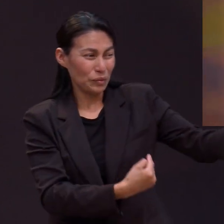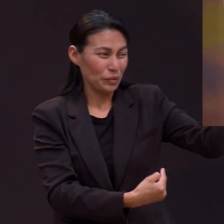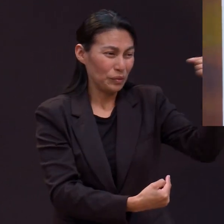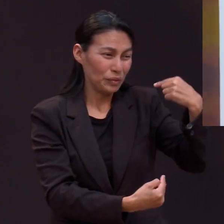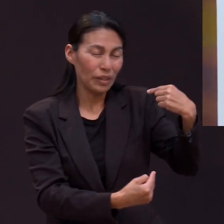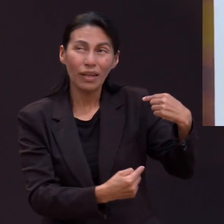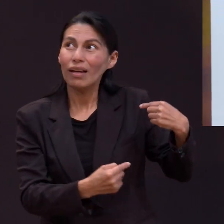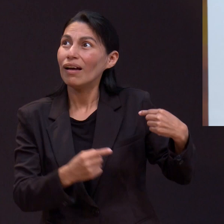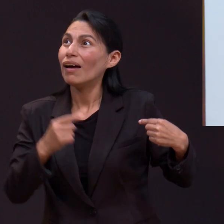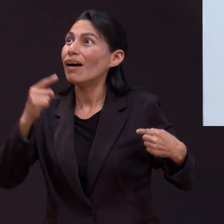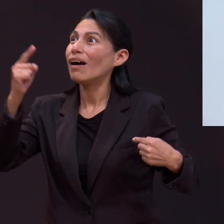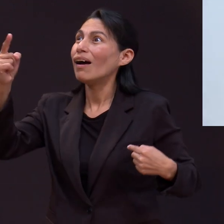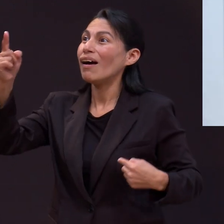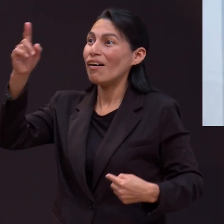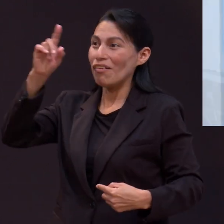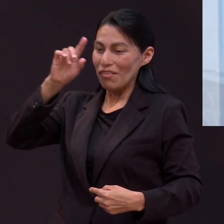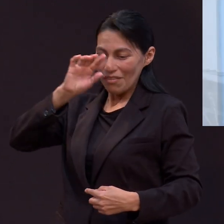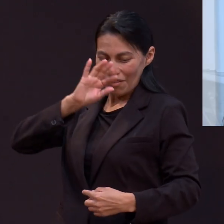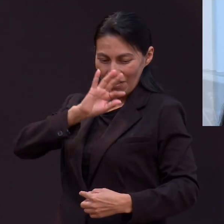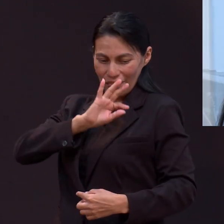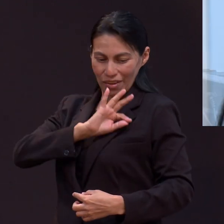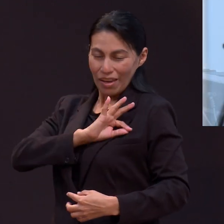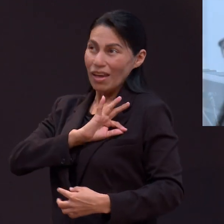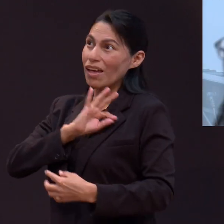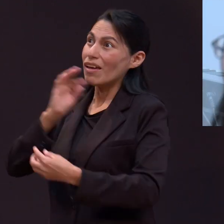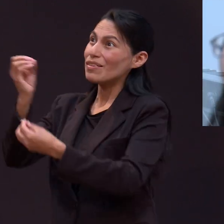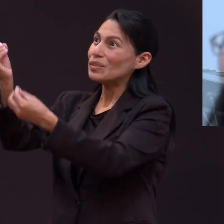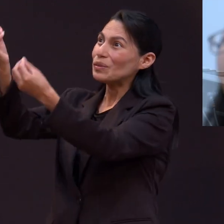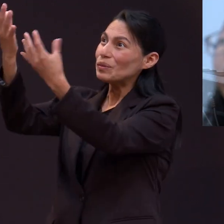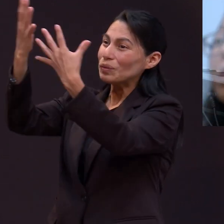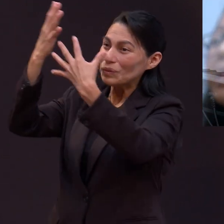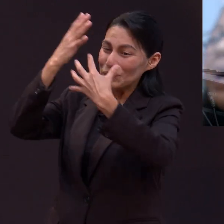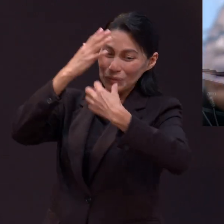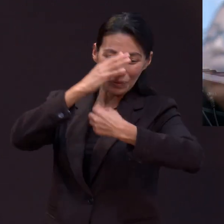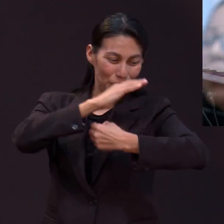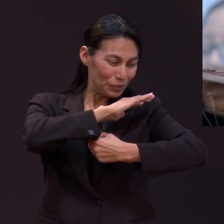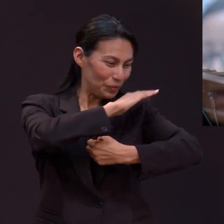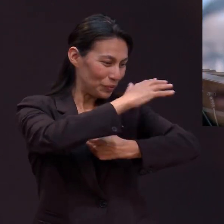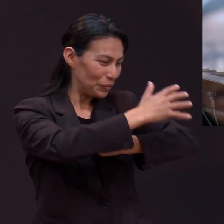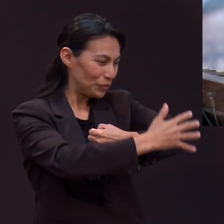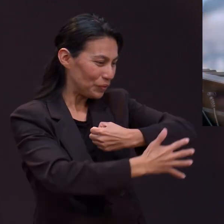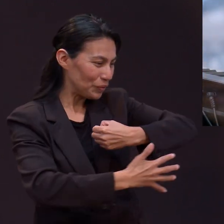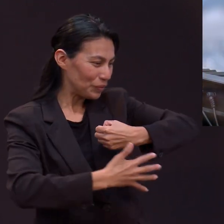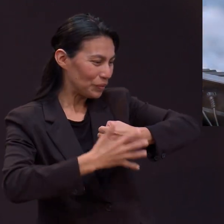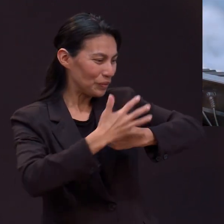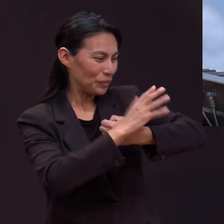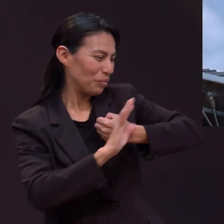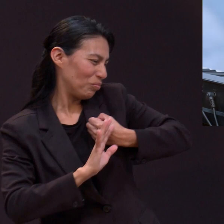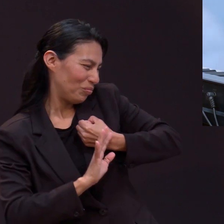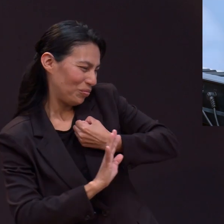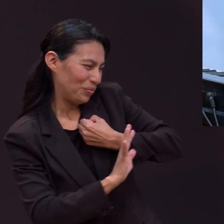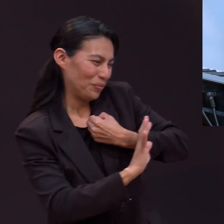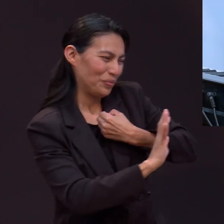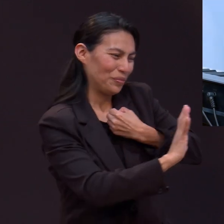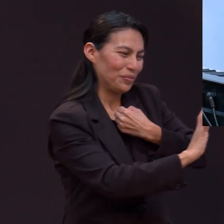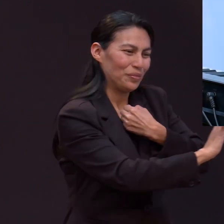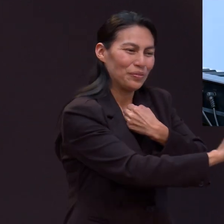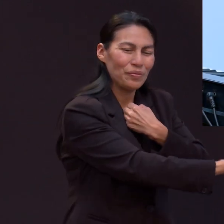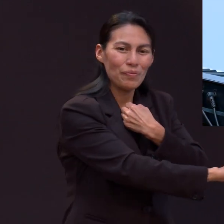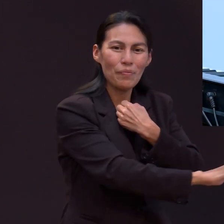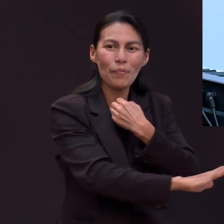fe con que apagar los dardos el maligno